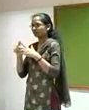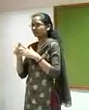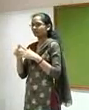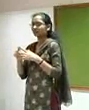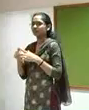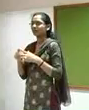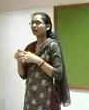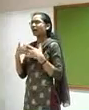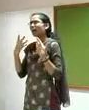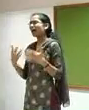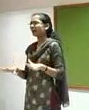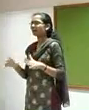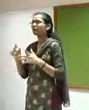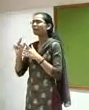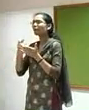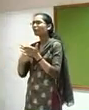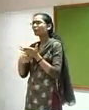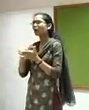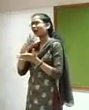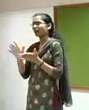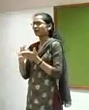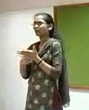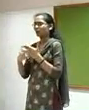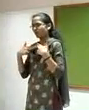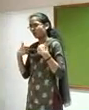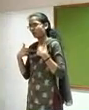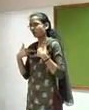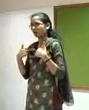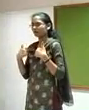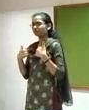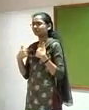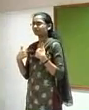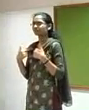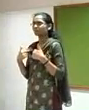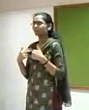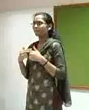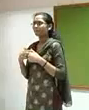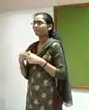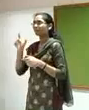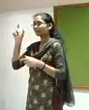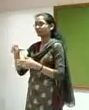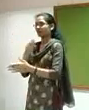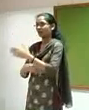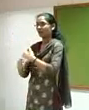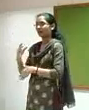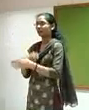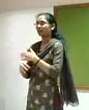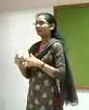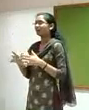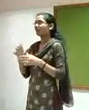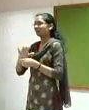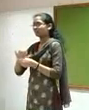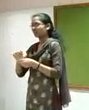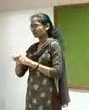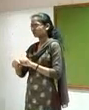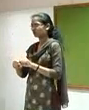which means कोई भी ऐसी पॉलिसी, कोई भी ऐसा कानून जो किसी तरह से पर्सन विद डिसेबिलिटी को एक्सक्लूड करता